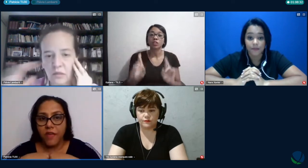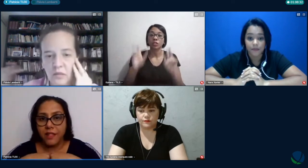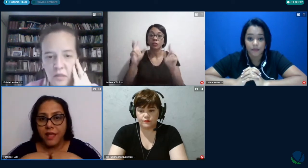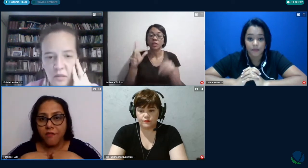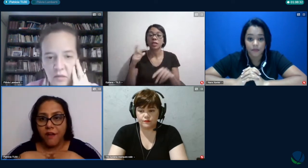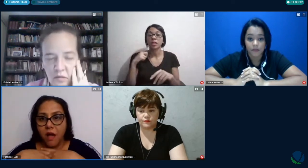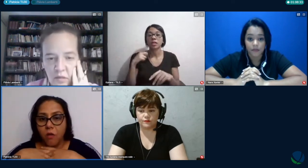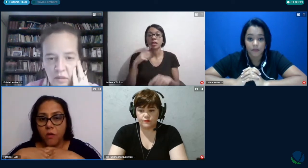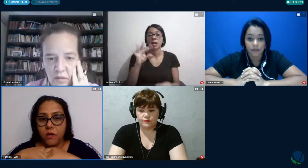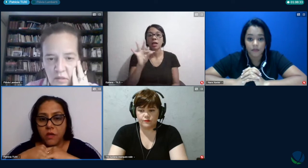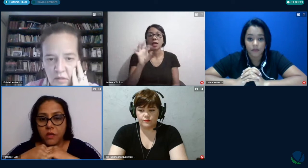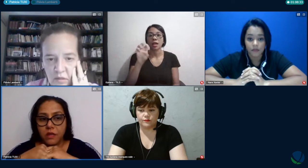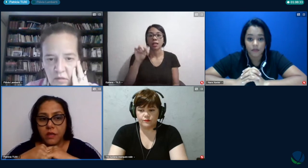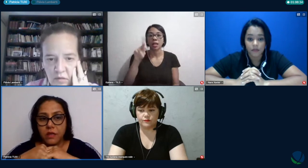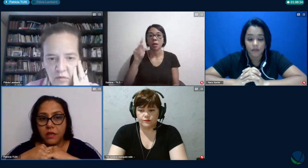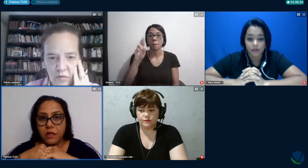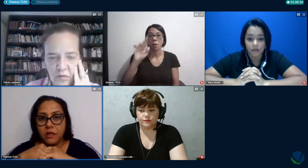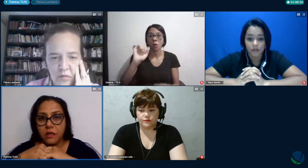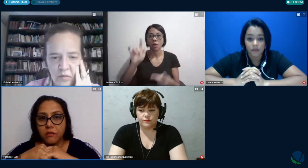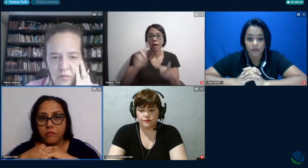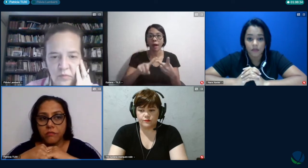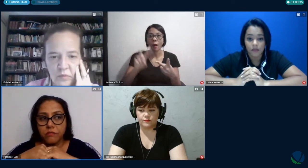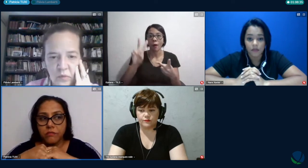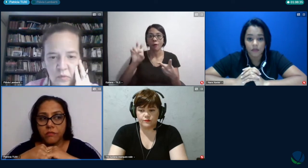temporal, vendaval e